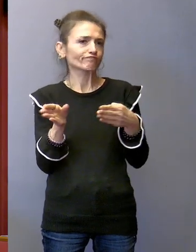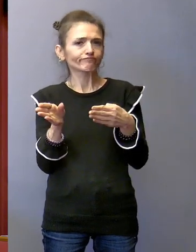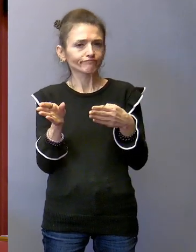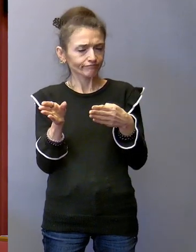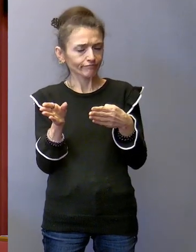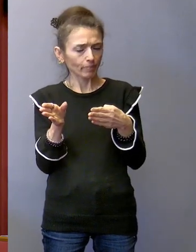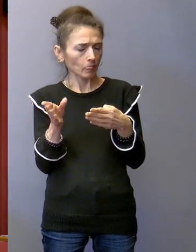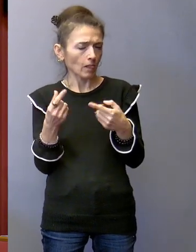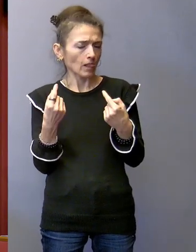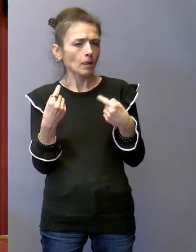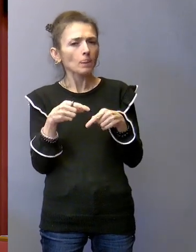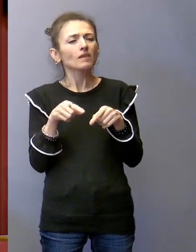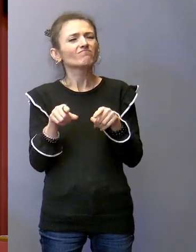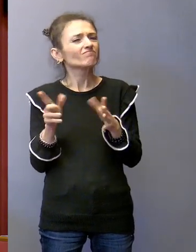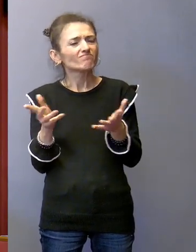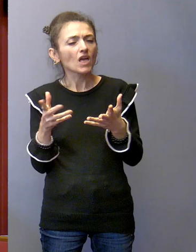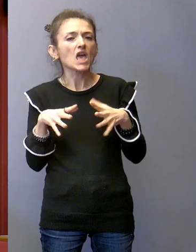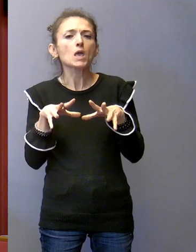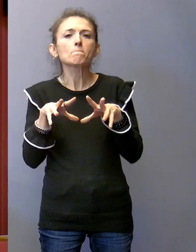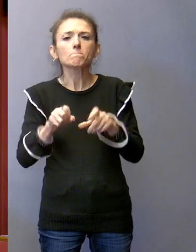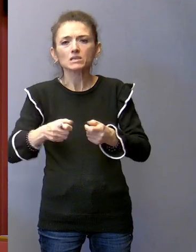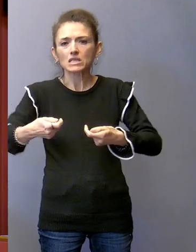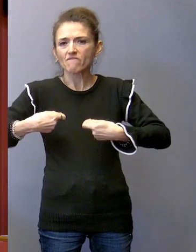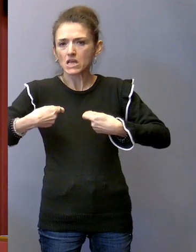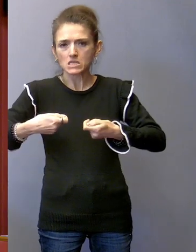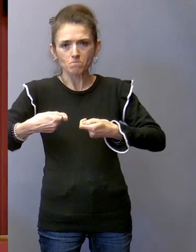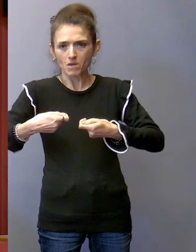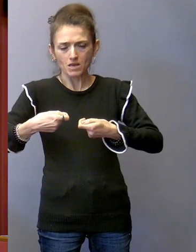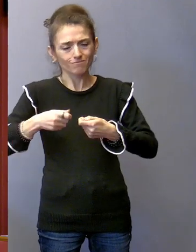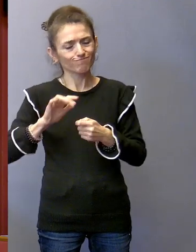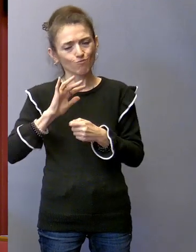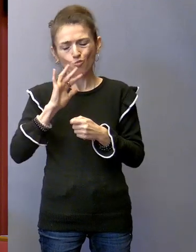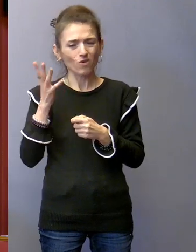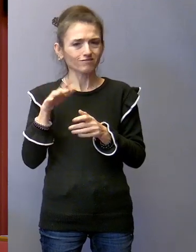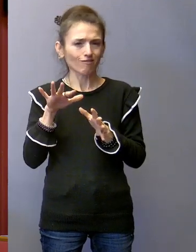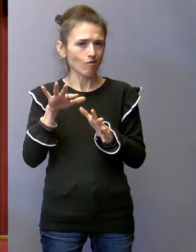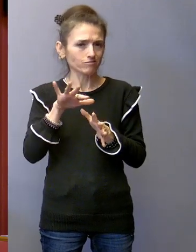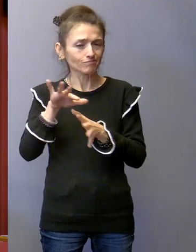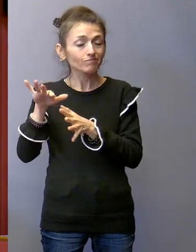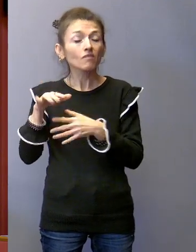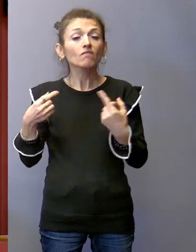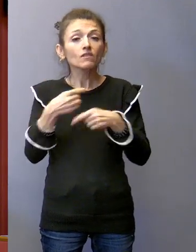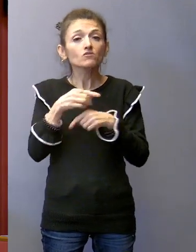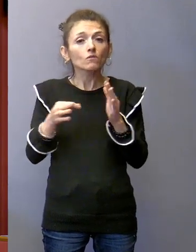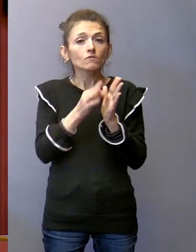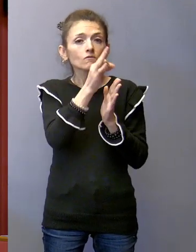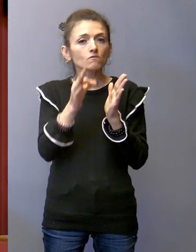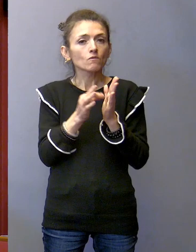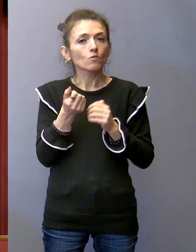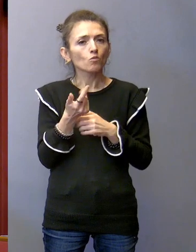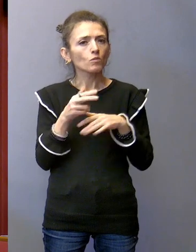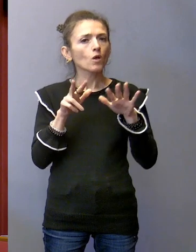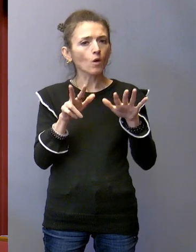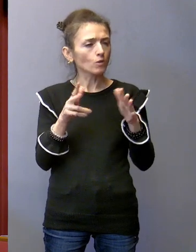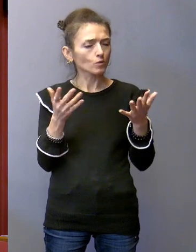che è impegnativa di spesa per quanto riguarda poi invece l'ordine del giorno numero 8 a